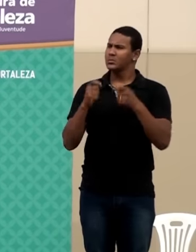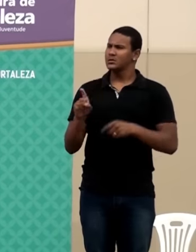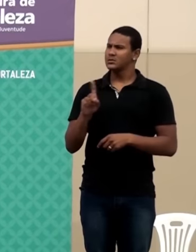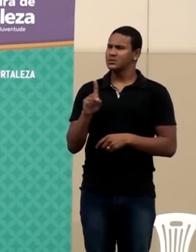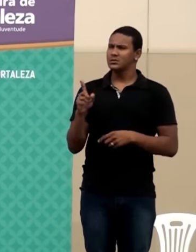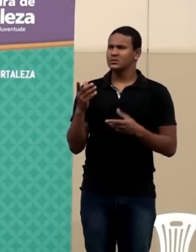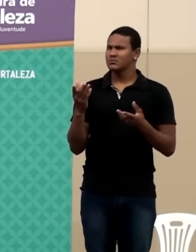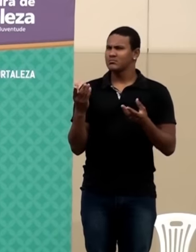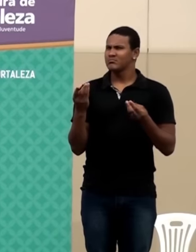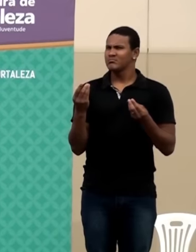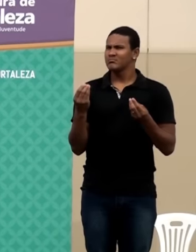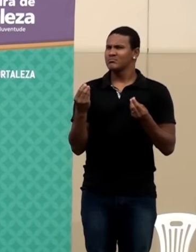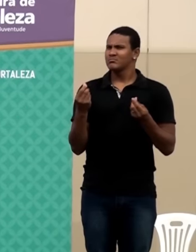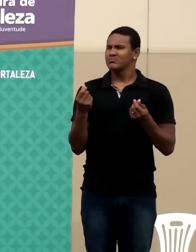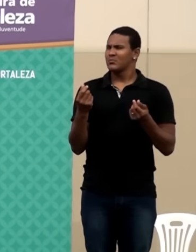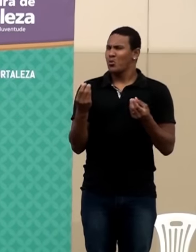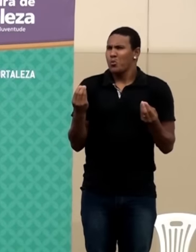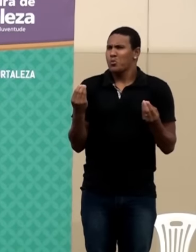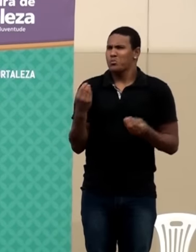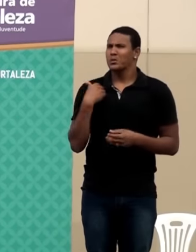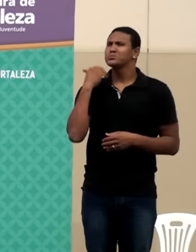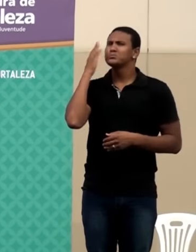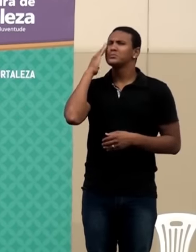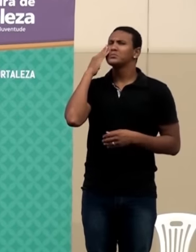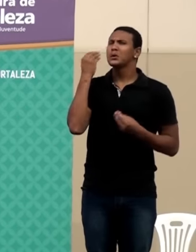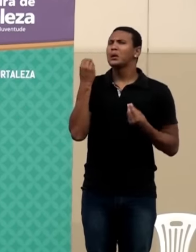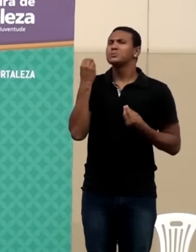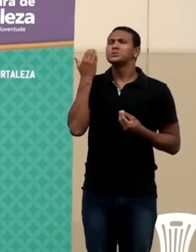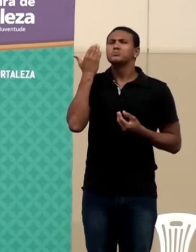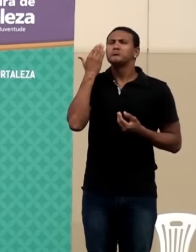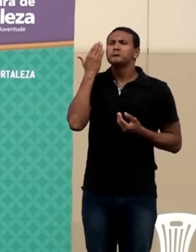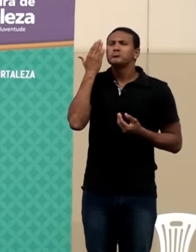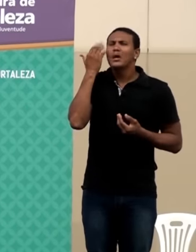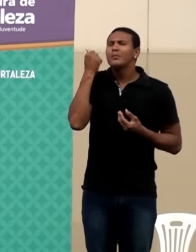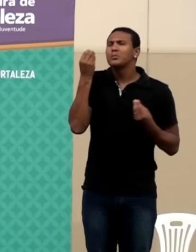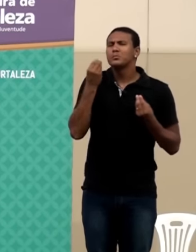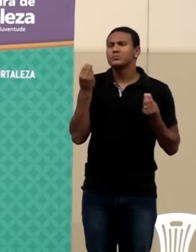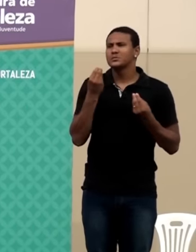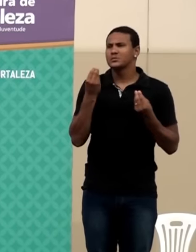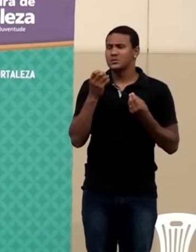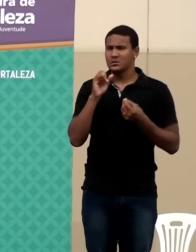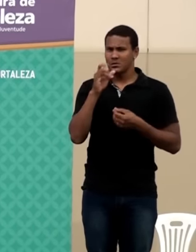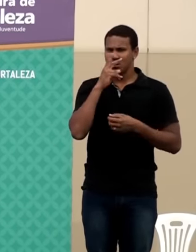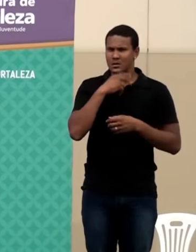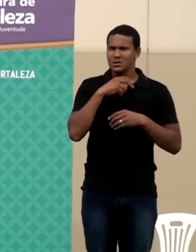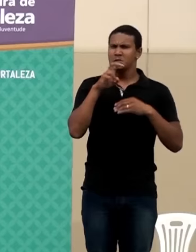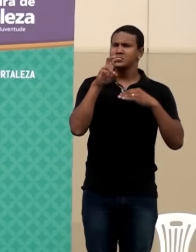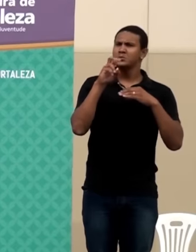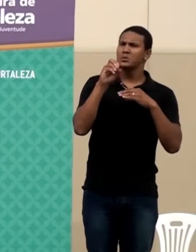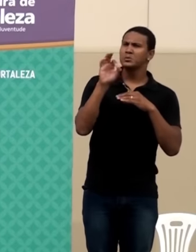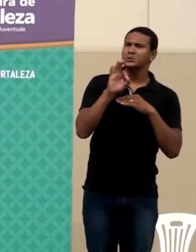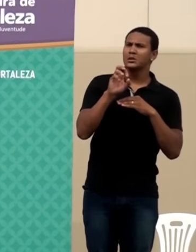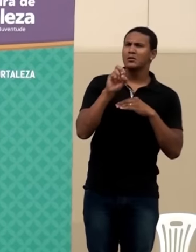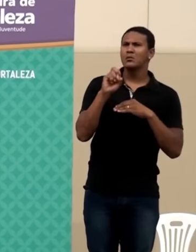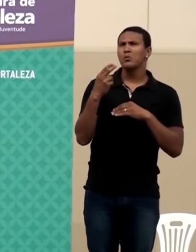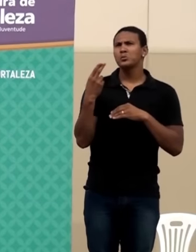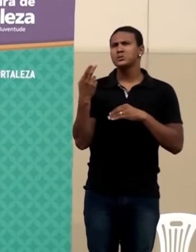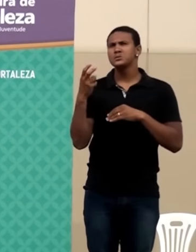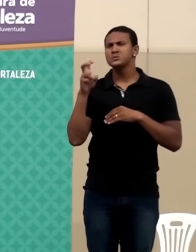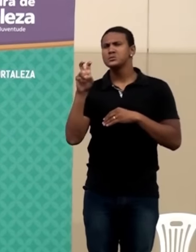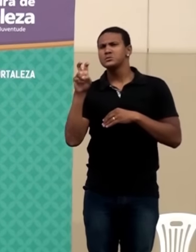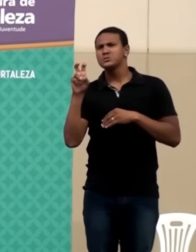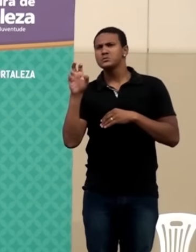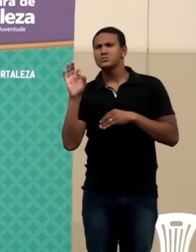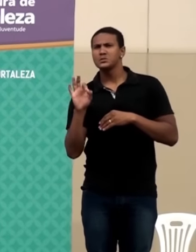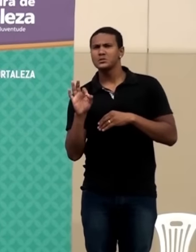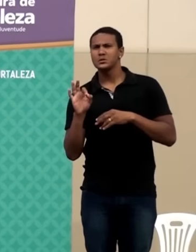mim calcular o alfa, como é que eu vou saber se o alfa vai ser maior que 50%, se ele vai ficar entre 5% e 50%, ou se ele vai ser menor